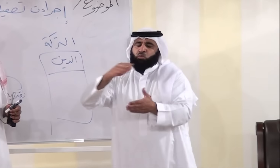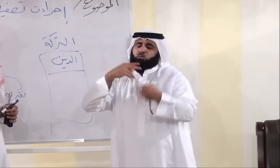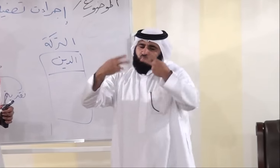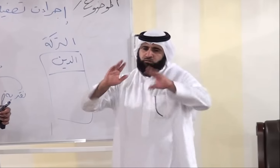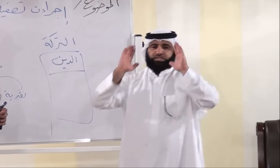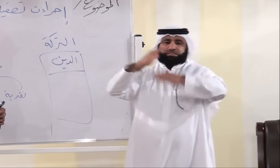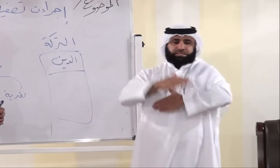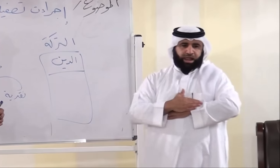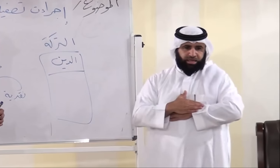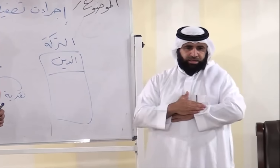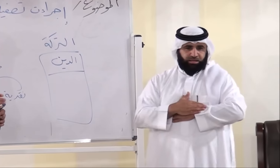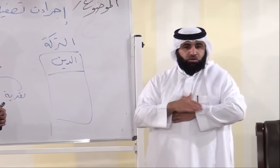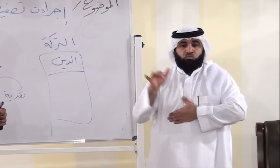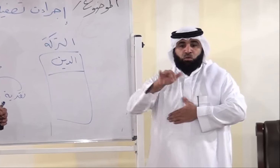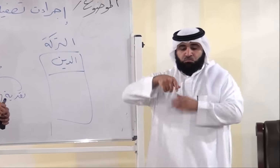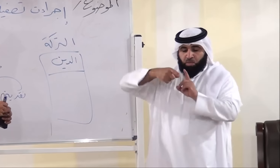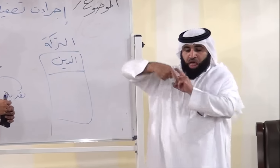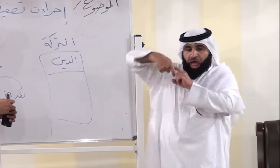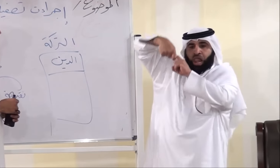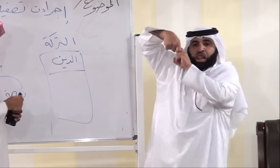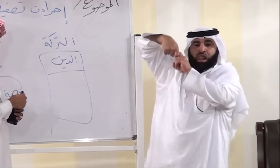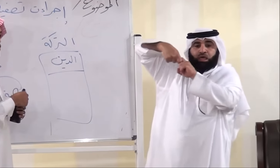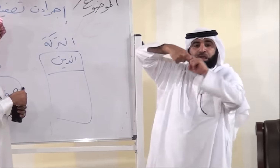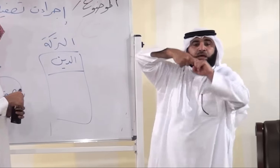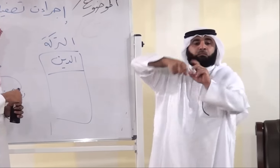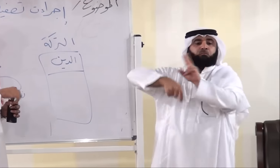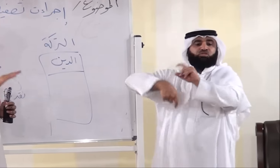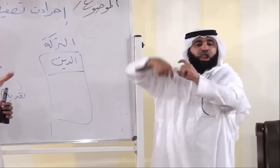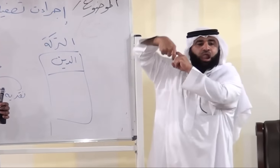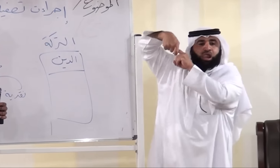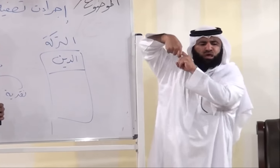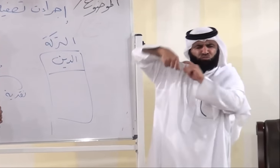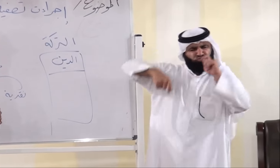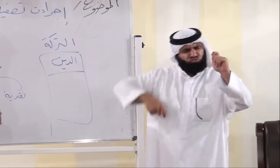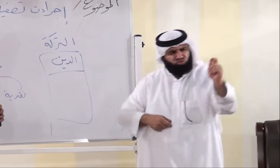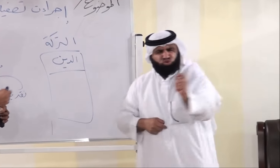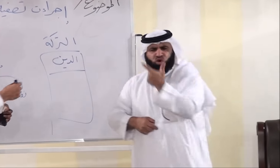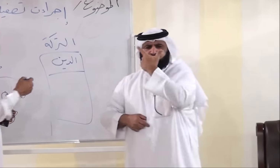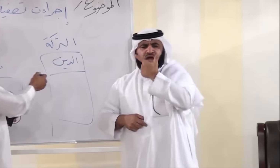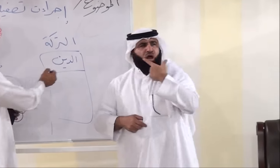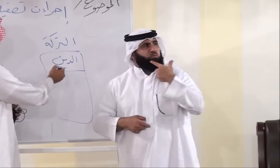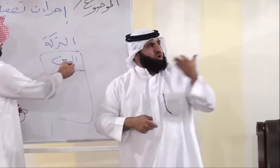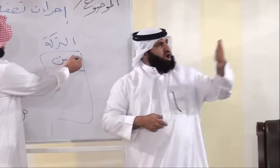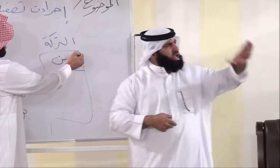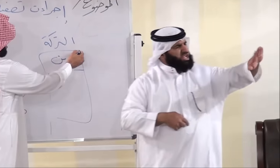فيكون مرهون ومعلق ذمته بهذا الدين، فيجب مبادرة مباشرة